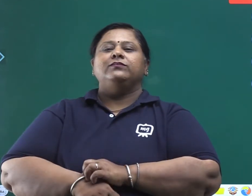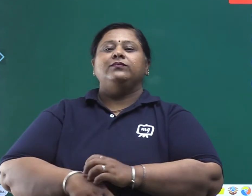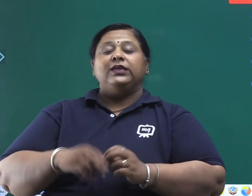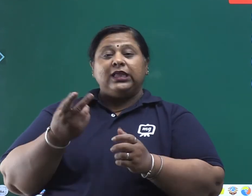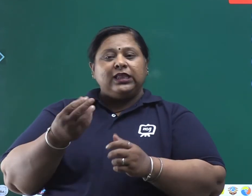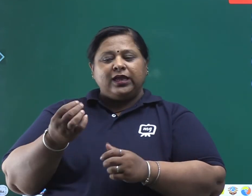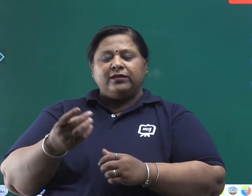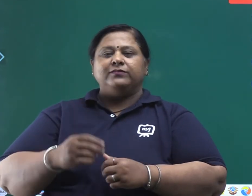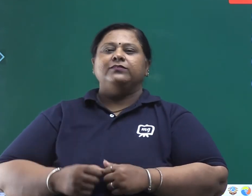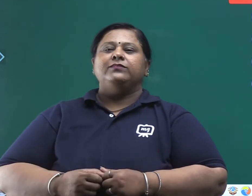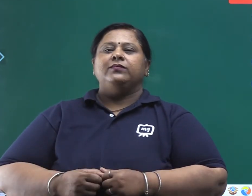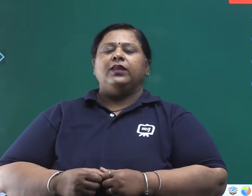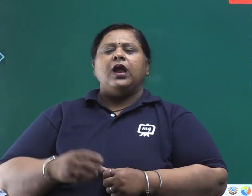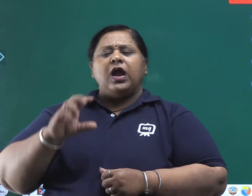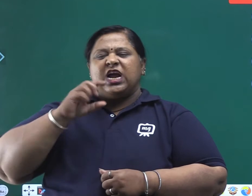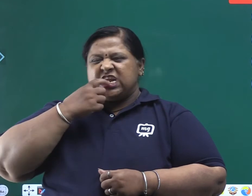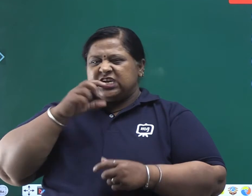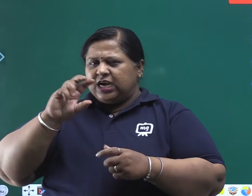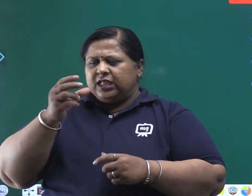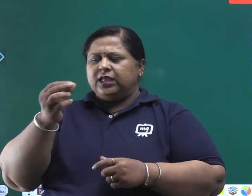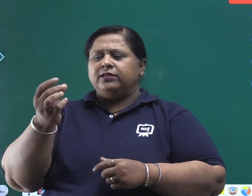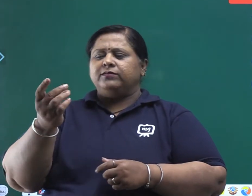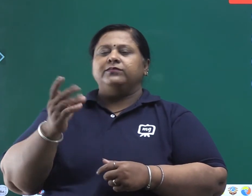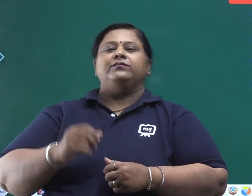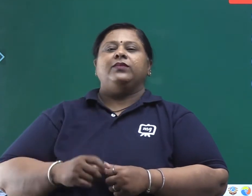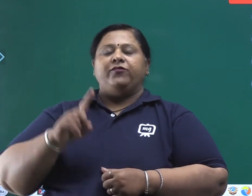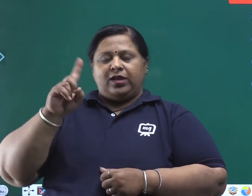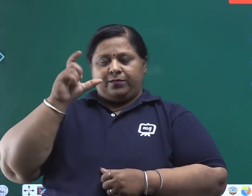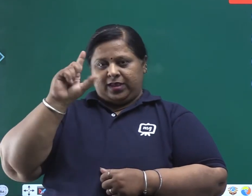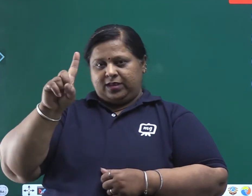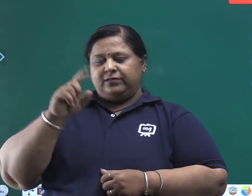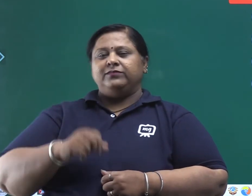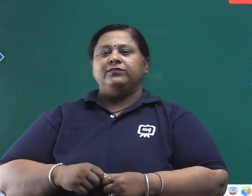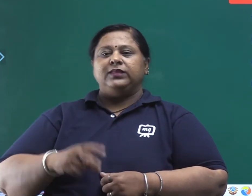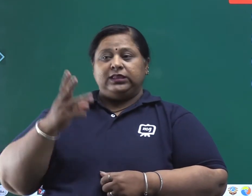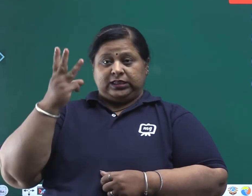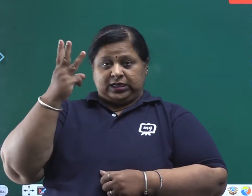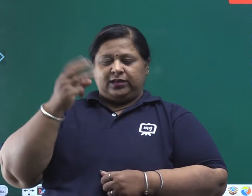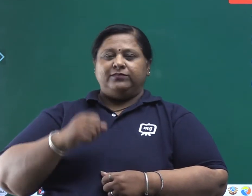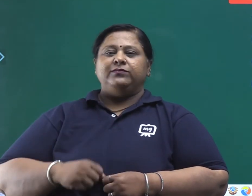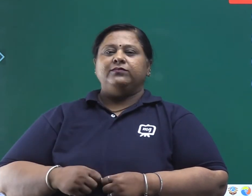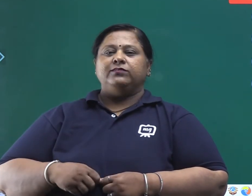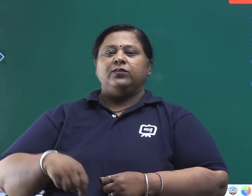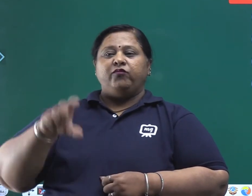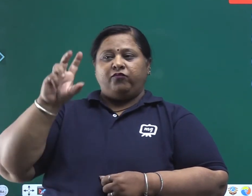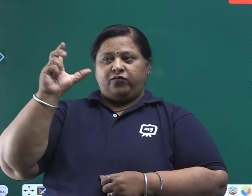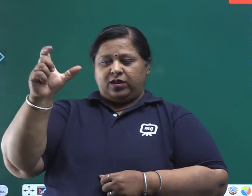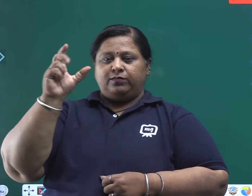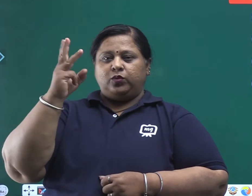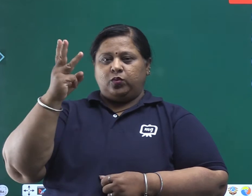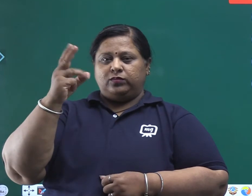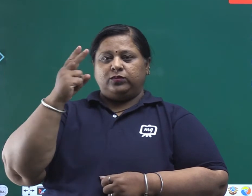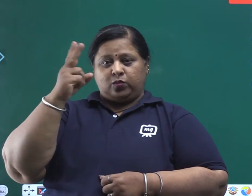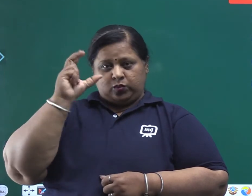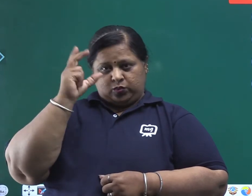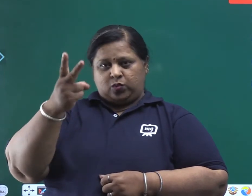कितने अंडे थे? विकल्प 1 3, विकल्प